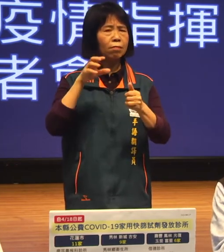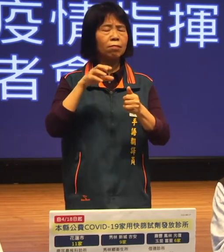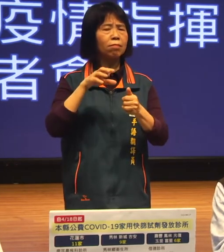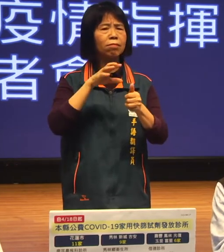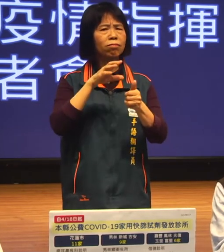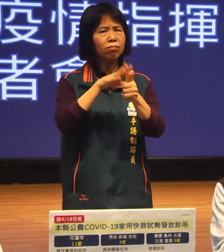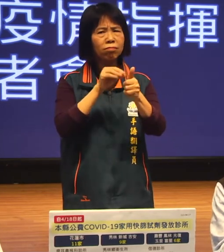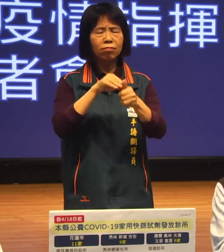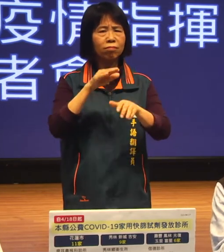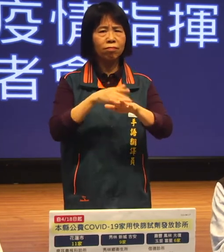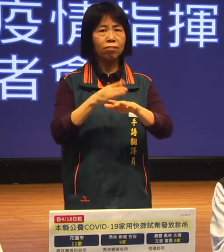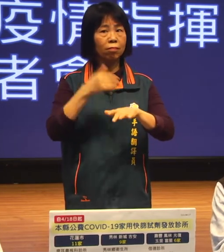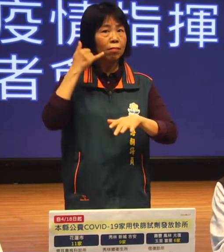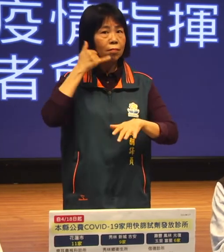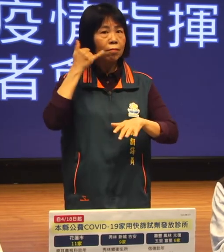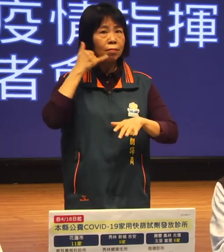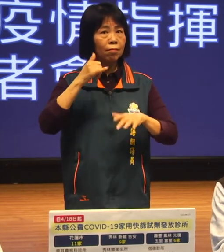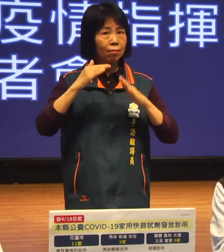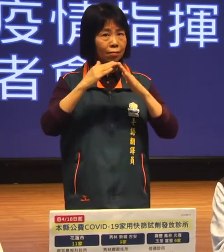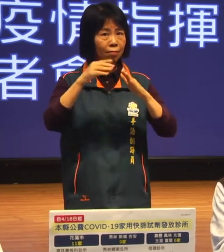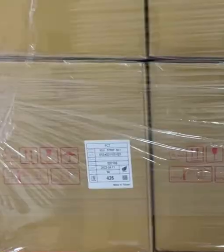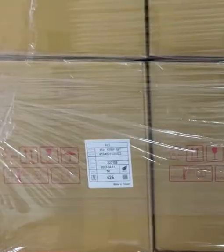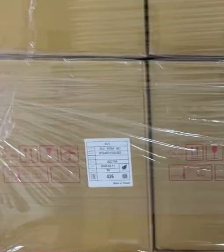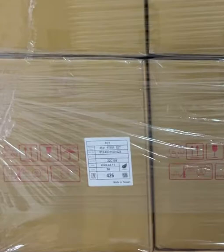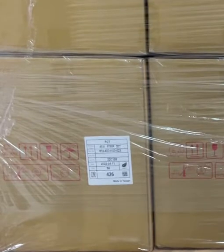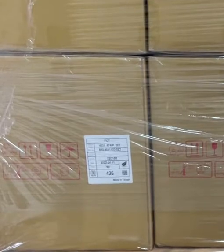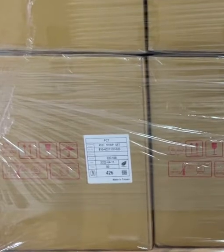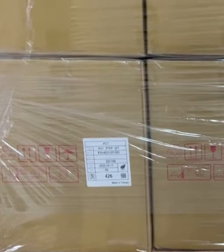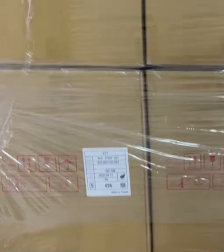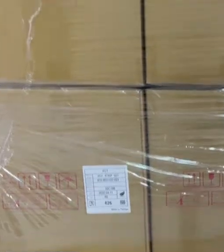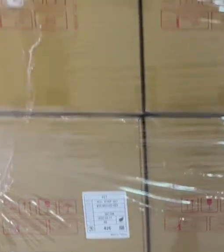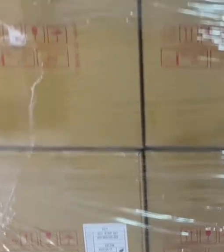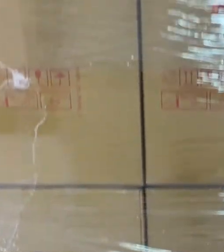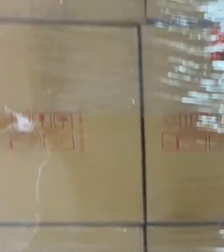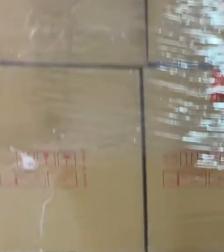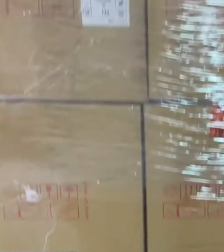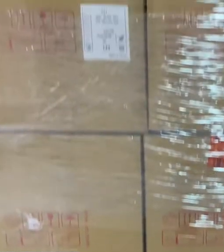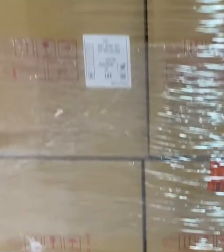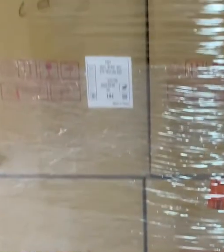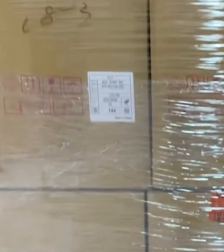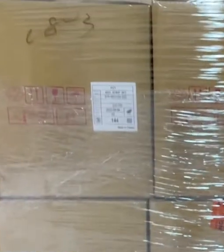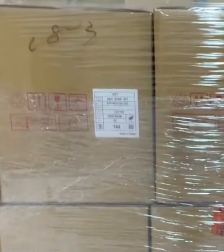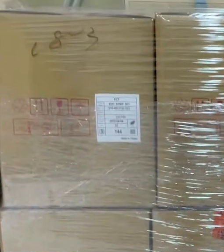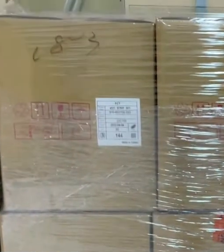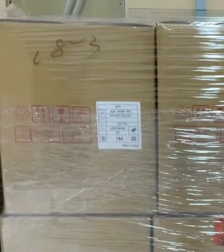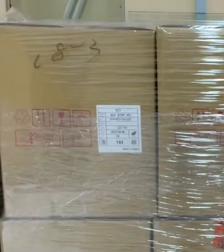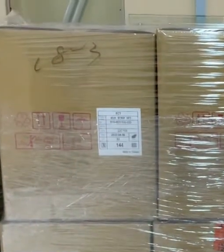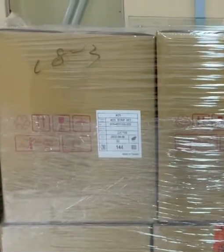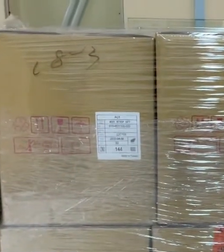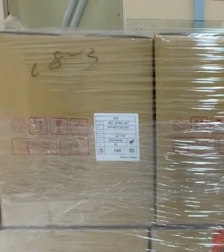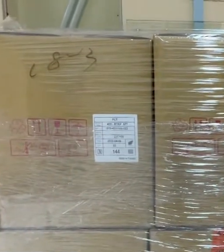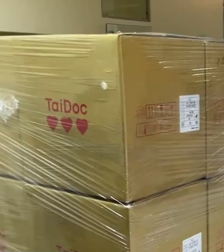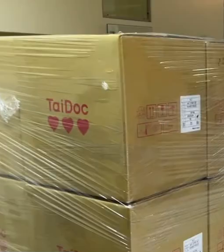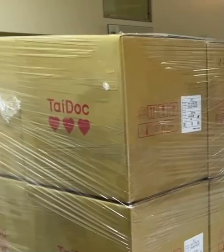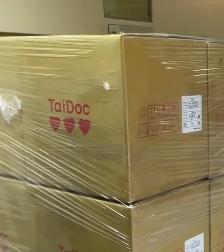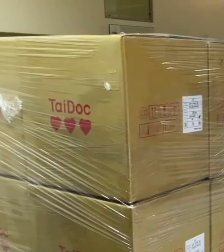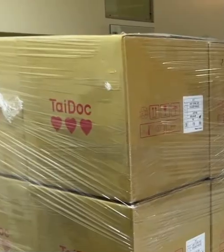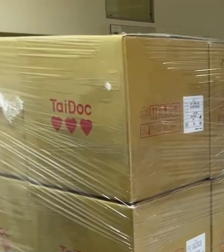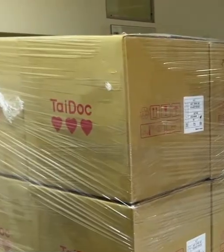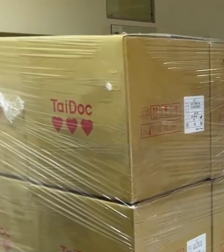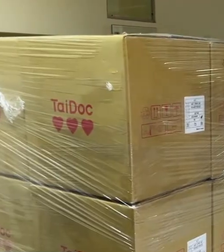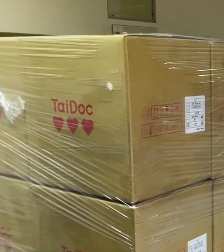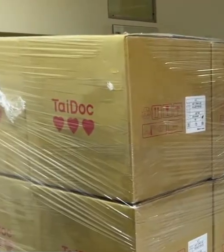家可以知道基隆市虽然说啊，这个20万剂来做基隆的普筛，基隆市的确诊个案依然是